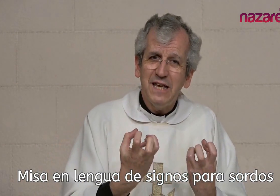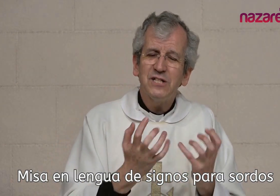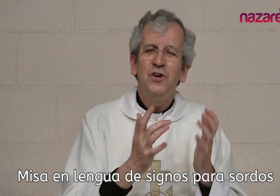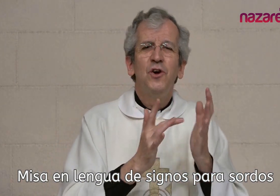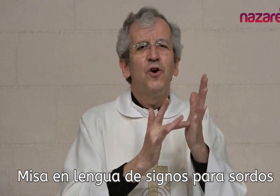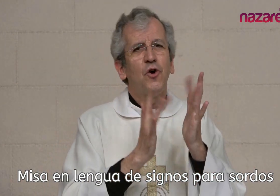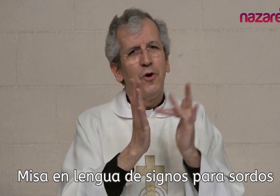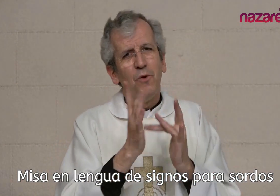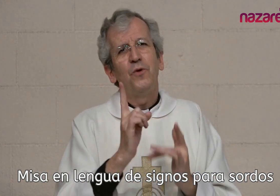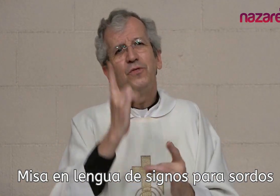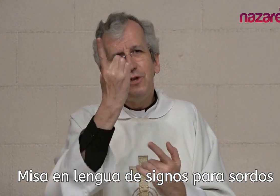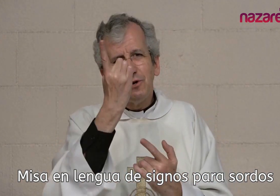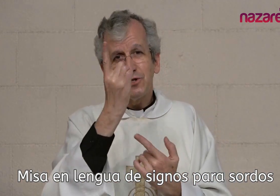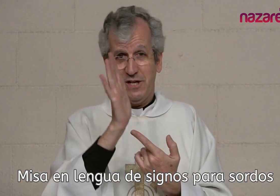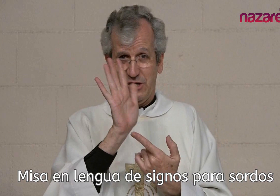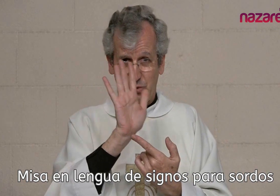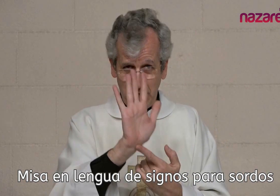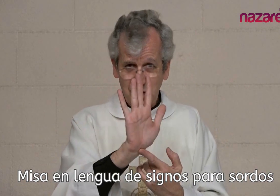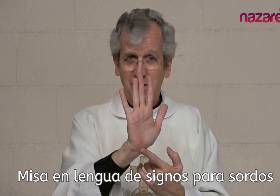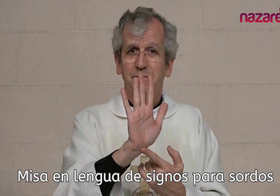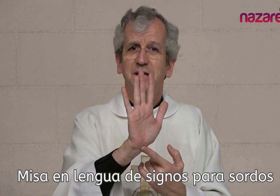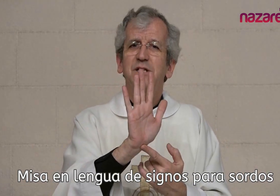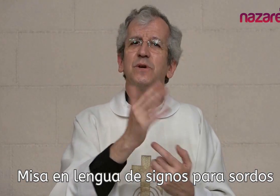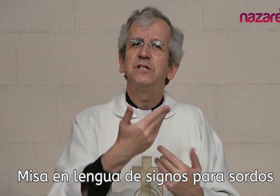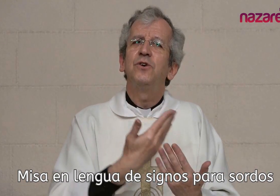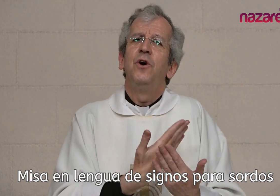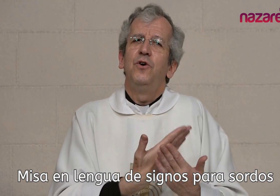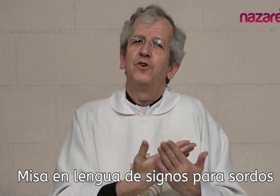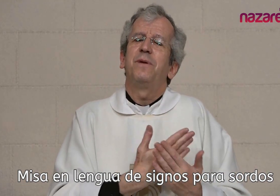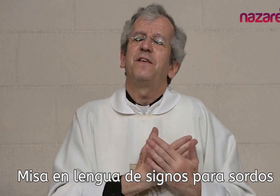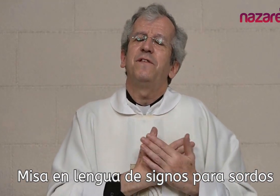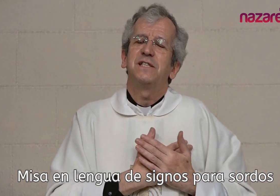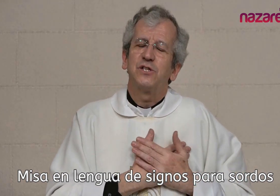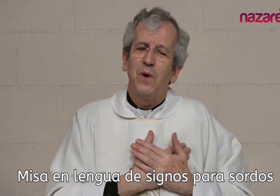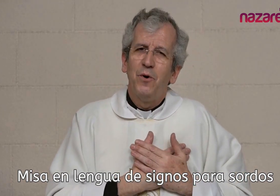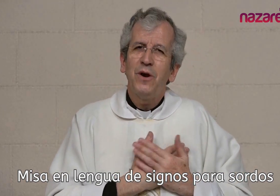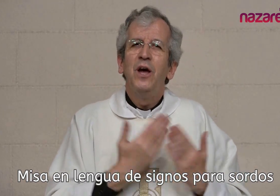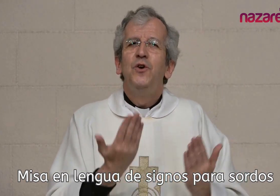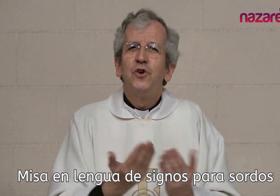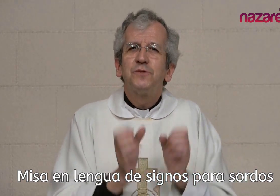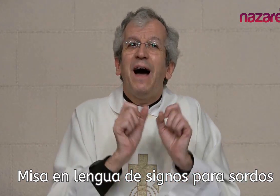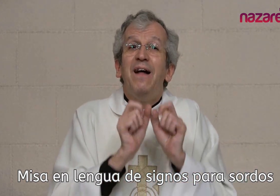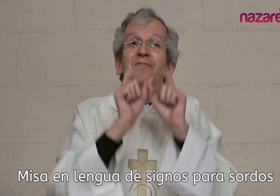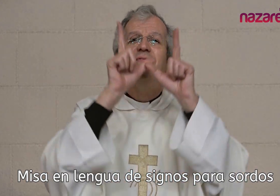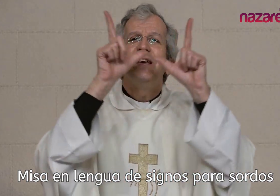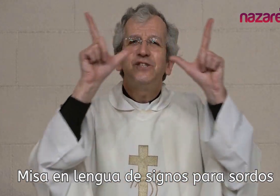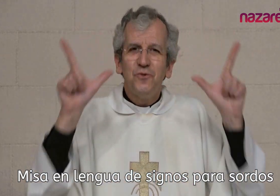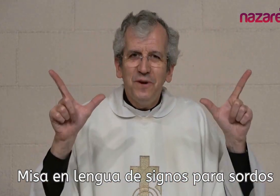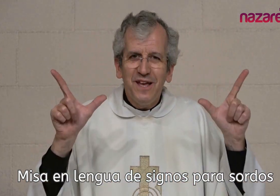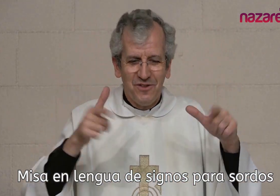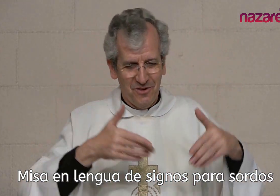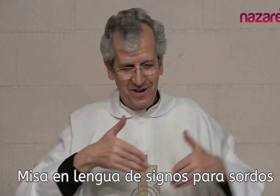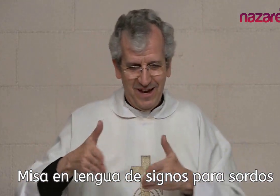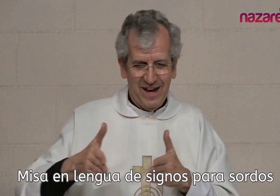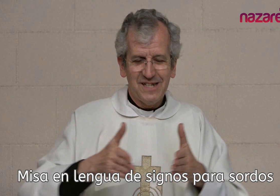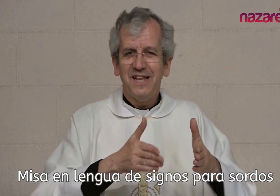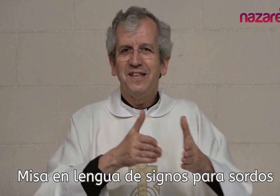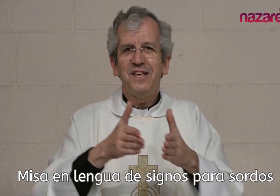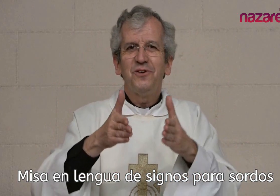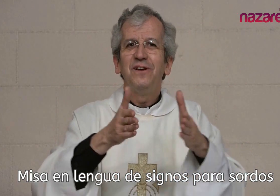miserias, cómo Dios, Jesucristo, a través de Jesucristo, nos manifiesta su amor, nos va descubriendo el sentido